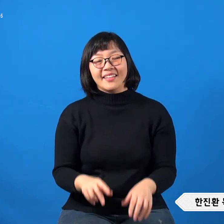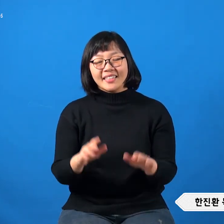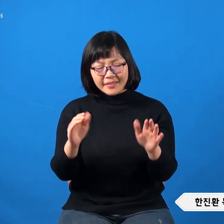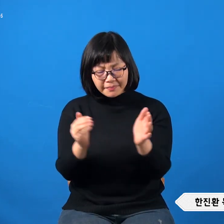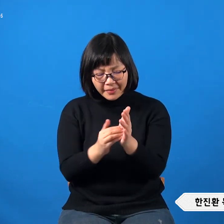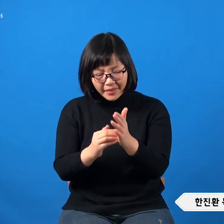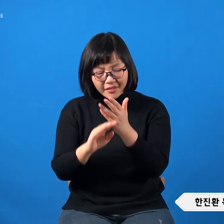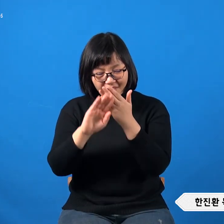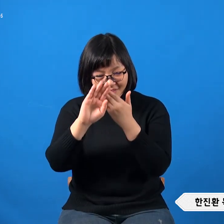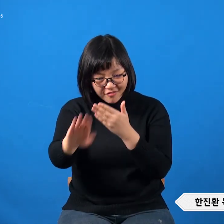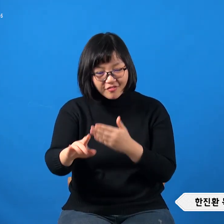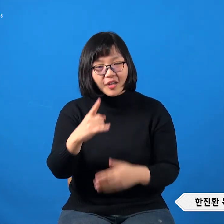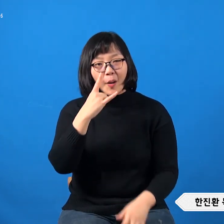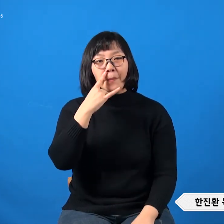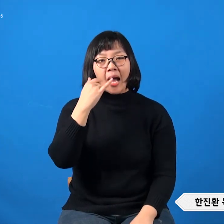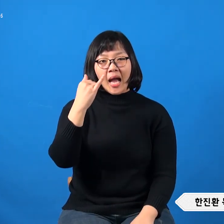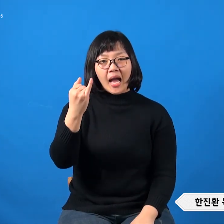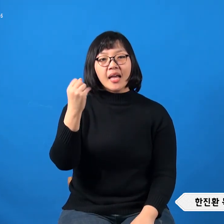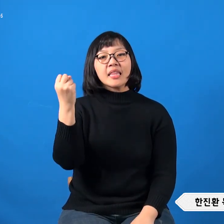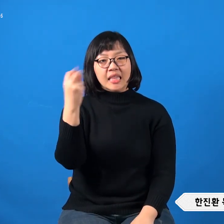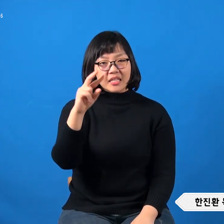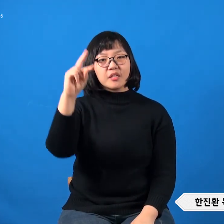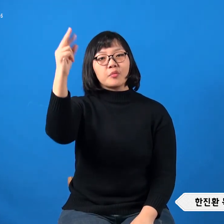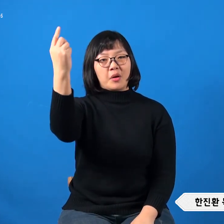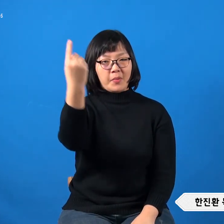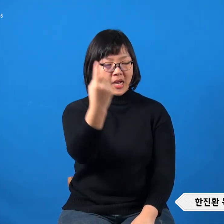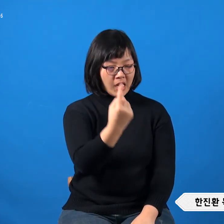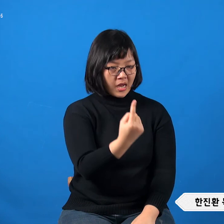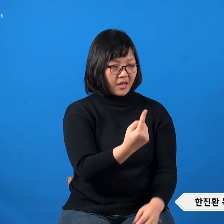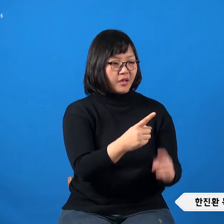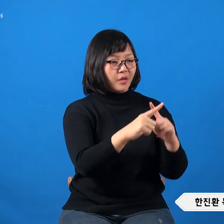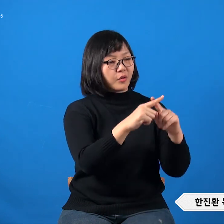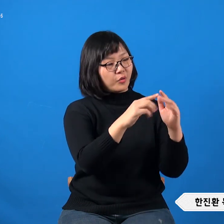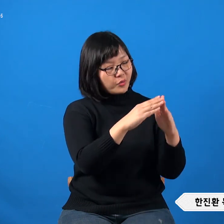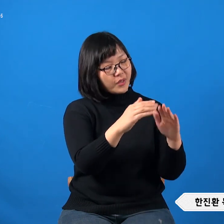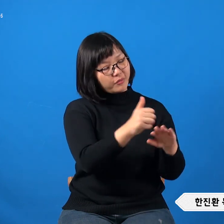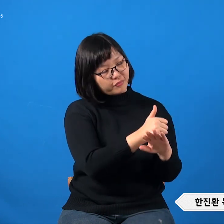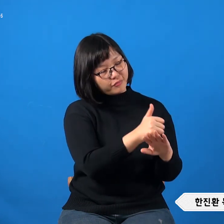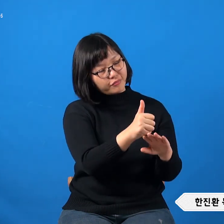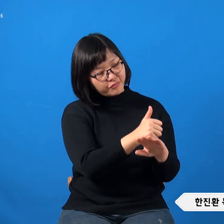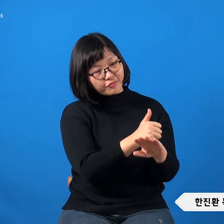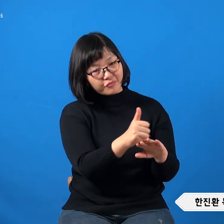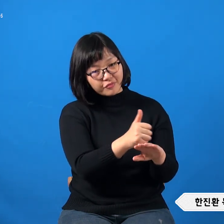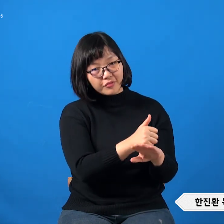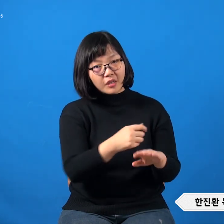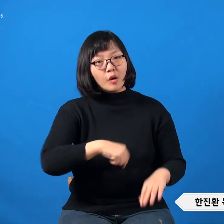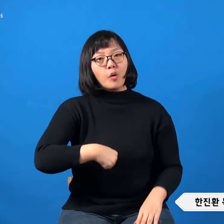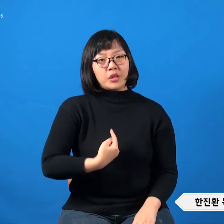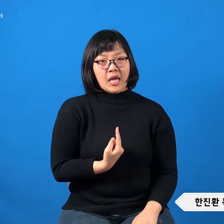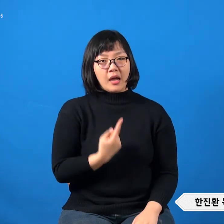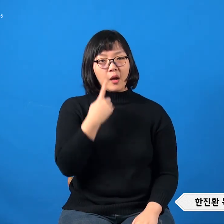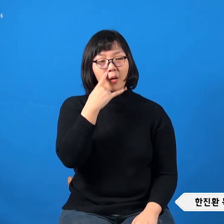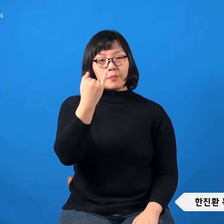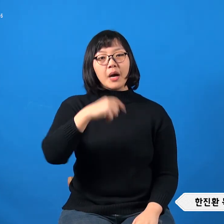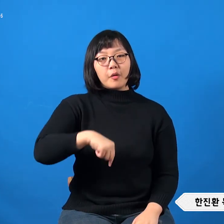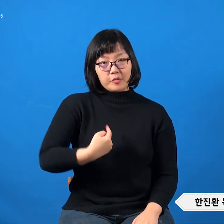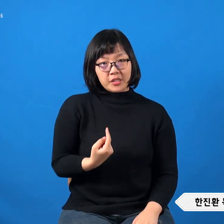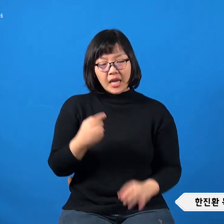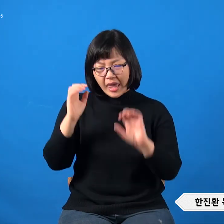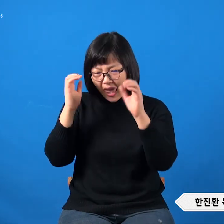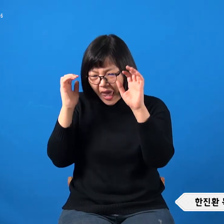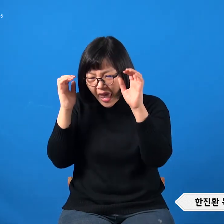그때부터 어머니는 다시 주님의 품으로 돌아왔고, 그래서 혼자서 어린 3남매를